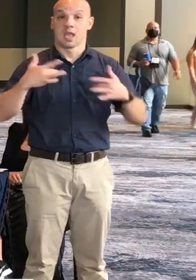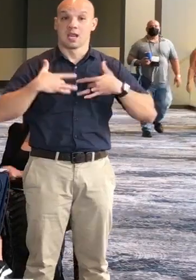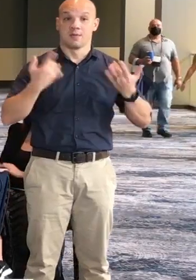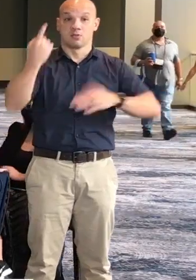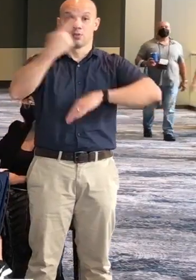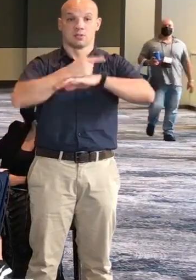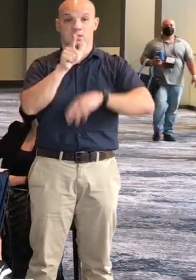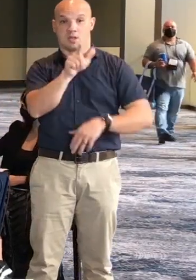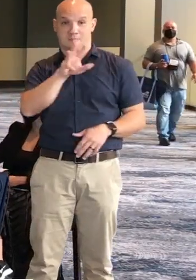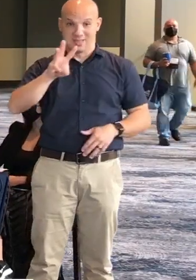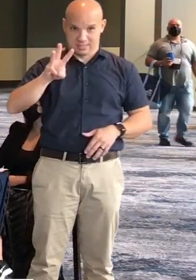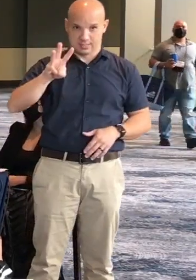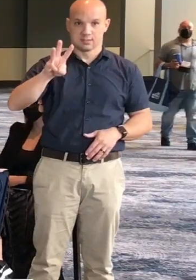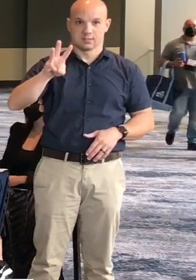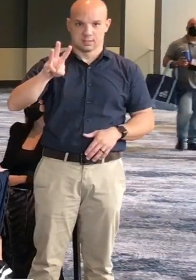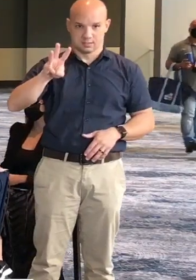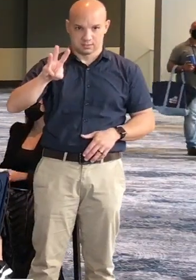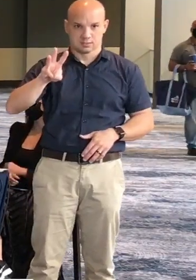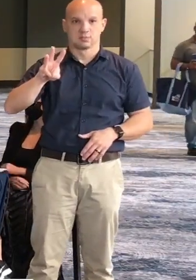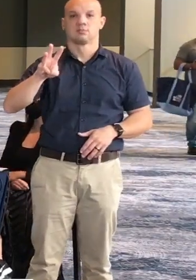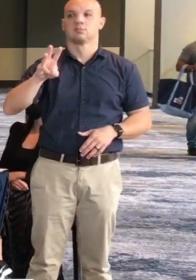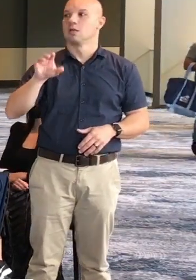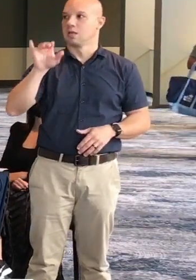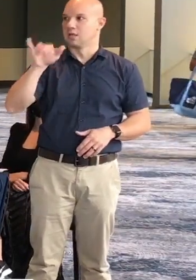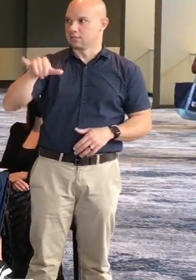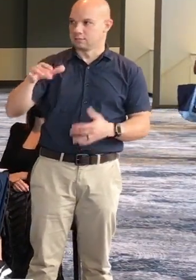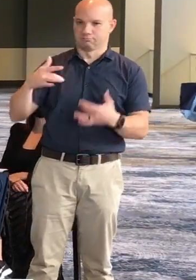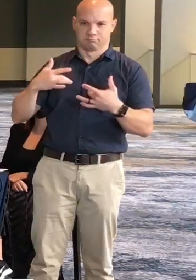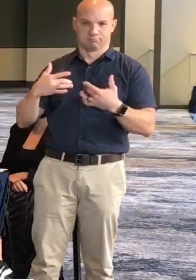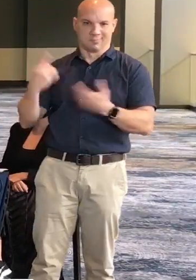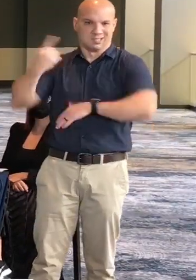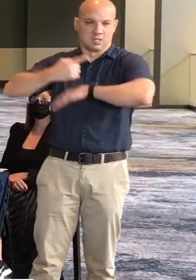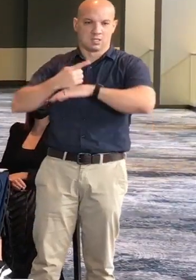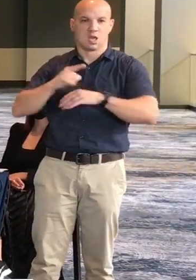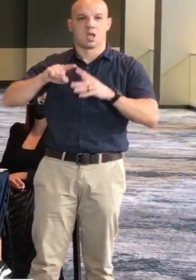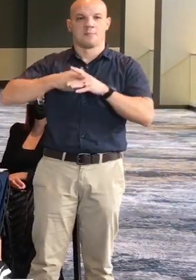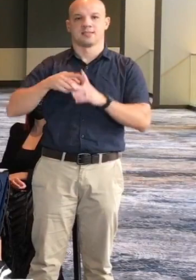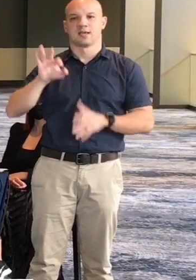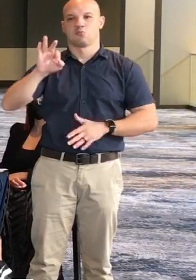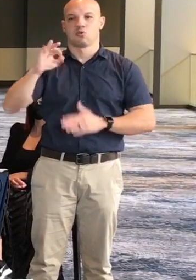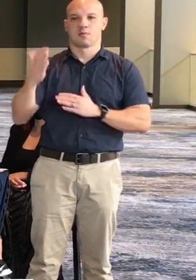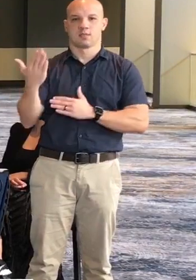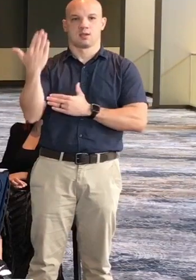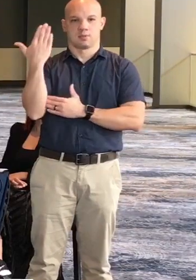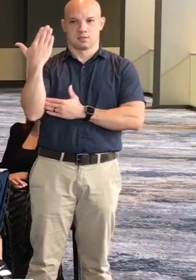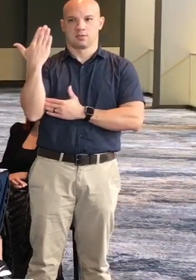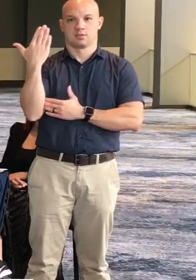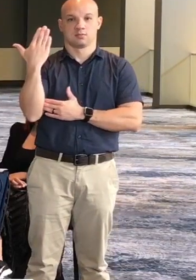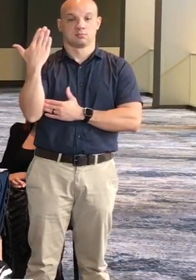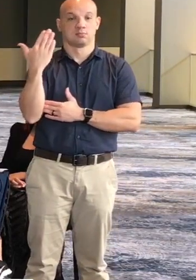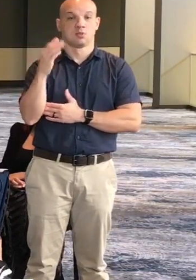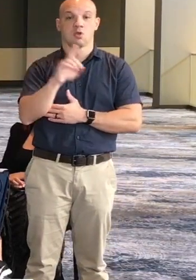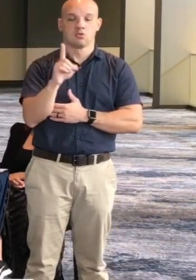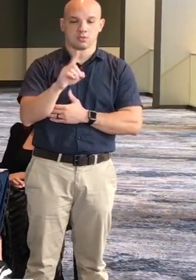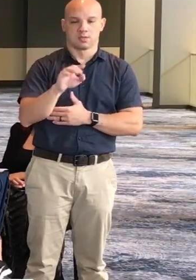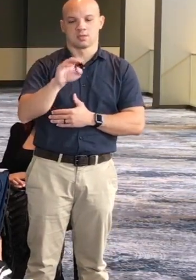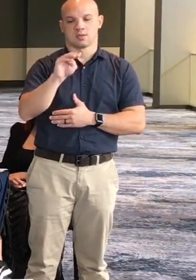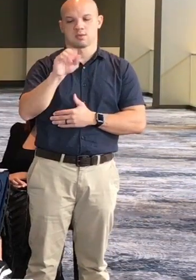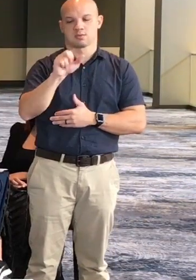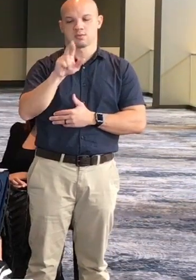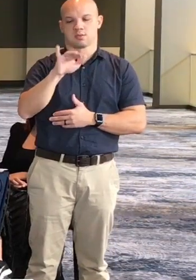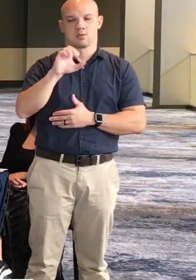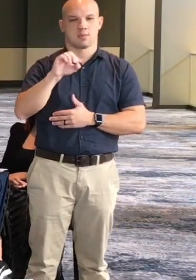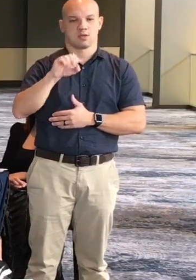que es el evento del Bacuta Beso Day, comenzará a las 9 de la mañana. Va a ser en el Mario Quijote Morales